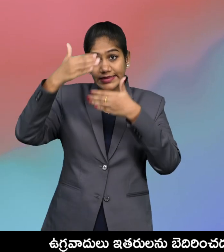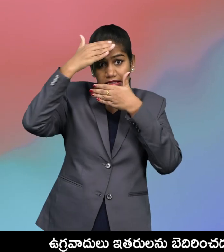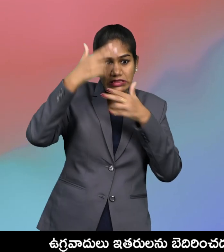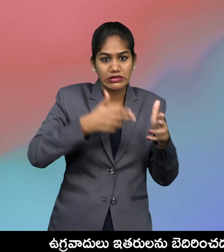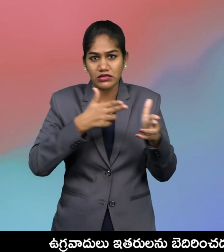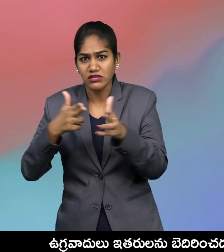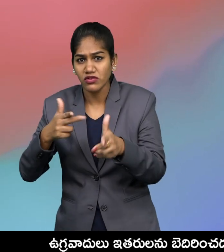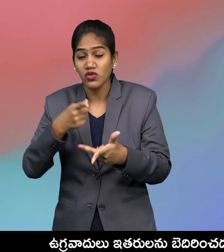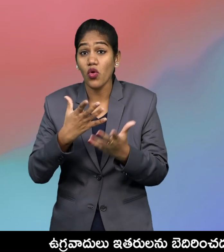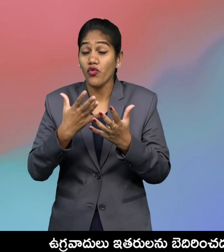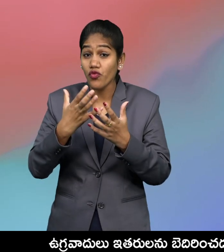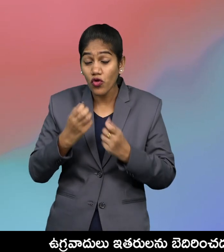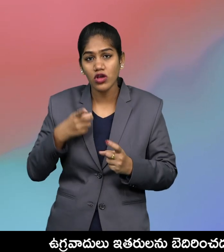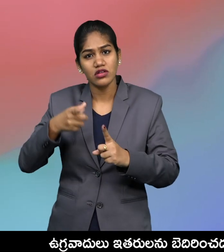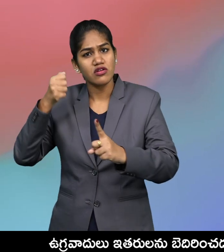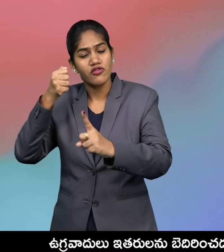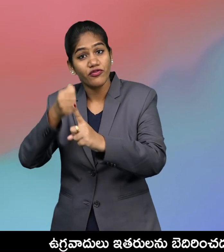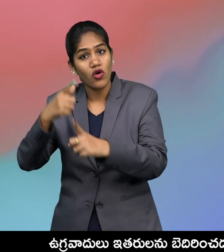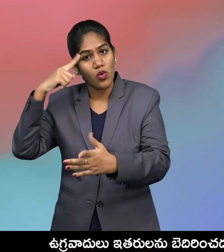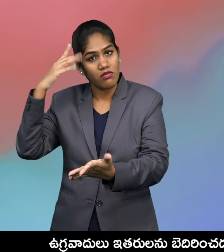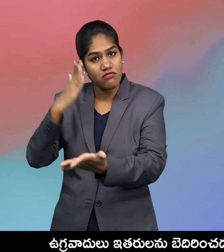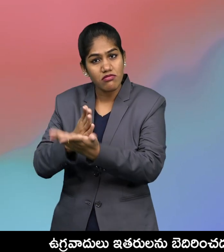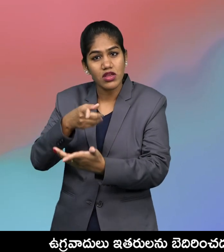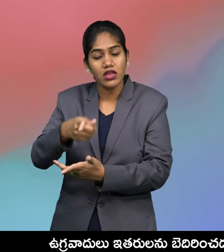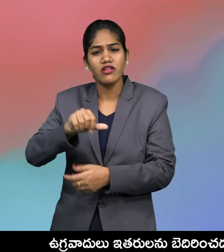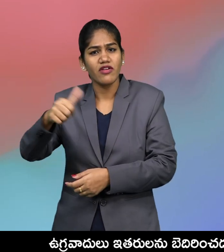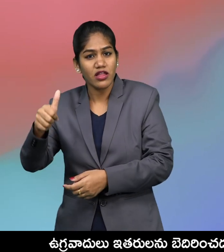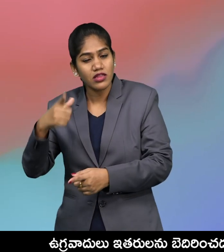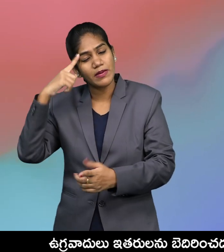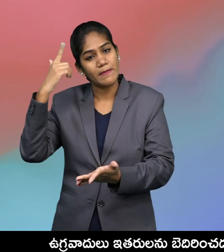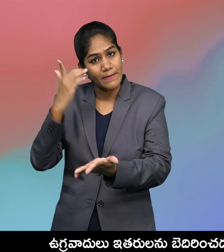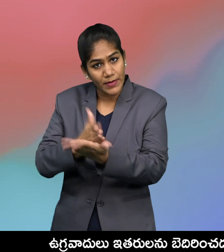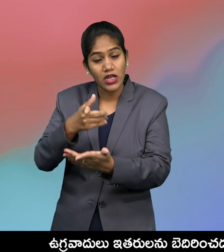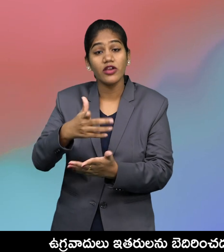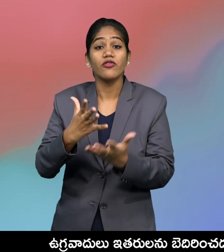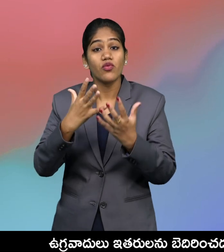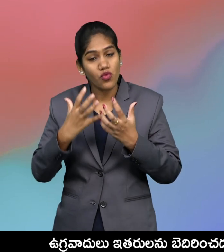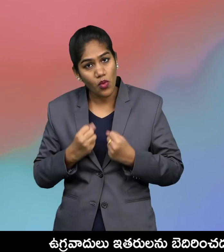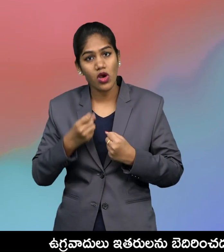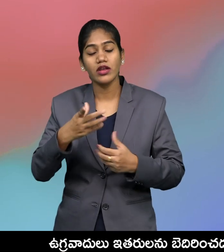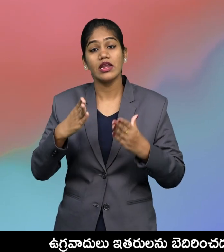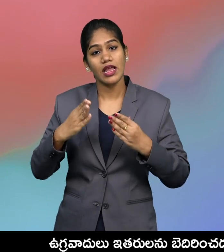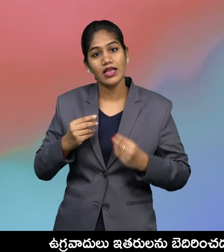ఉగ్రవాదులు ఇతరులను బెదిరించడం ద్వారా వారి నమ్మకాలను బలవంతంగా రుద్దాలని కోరుకుంటారు.